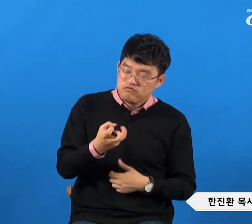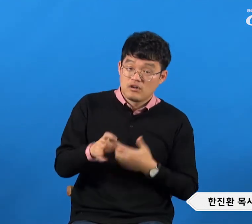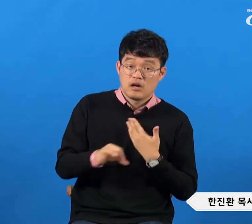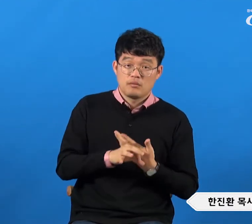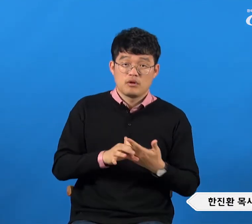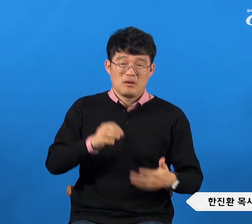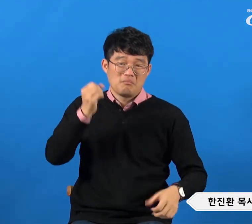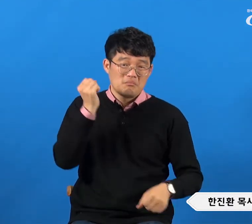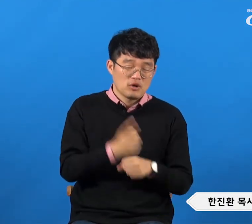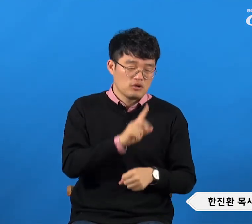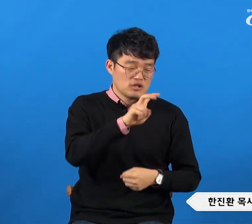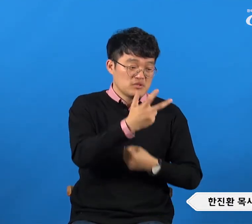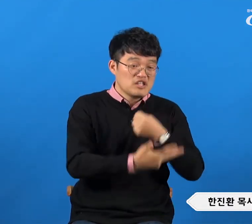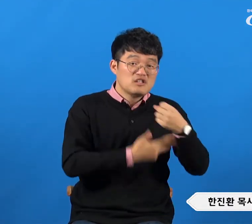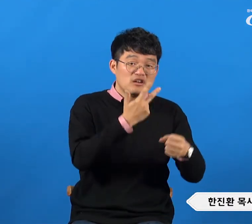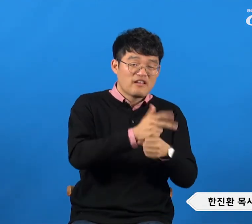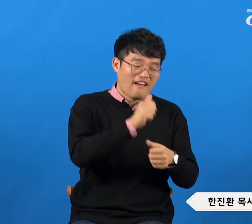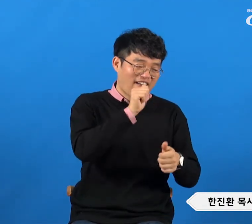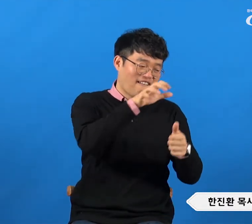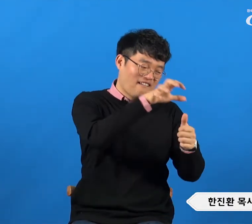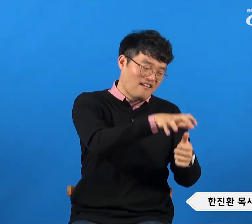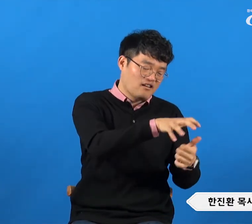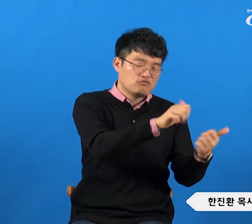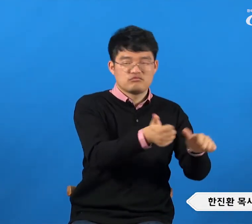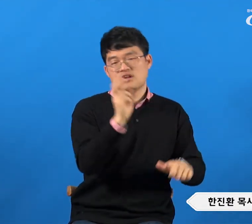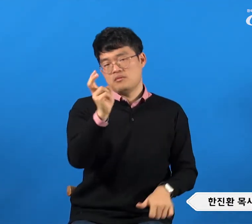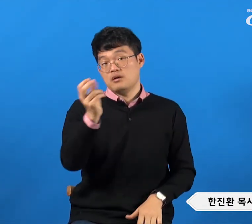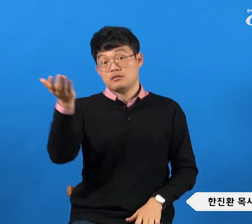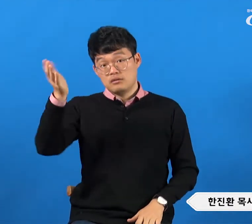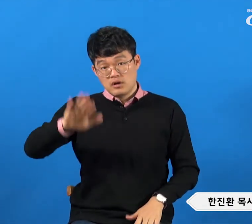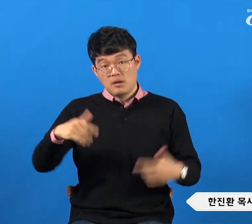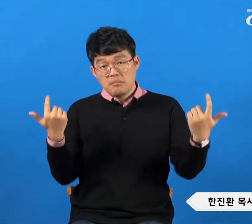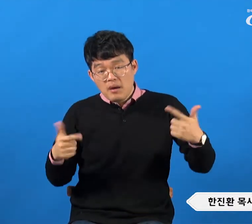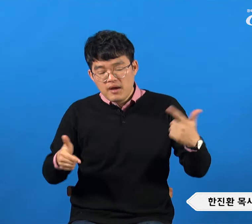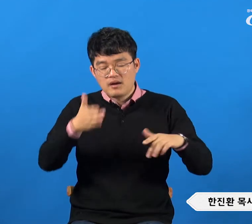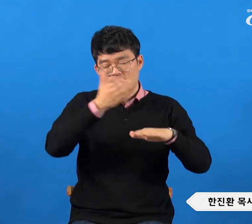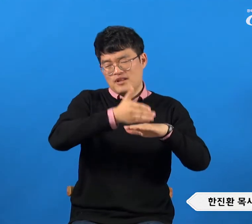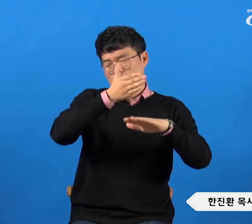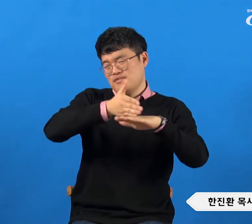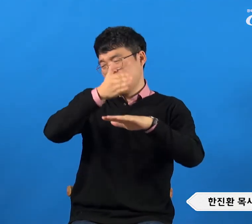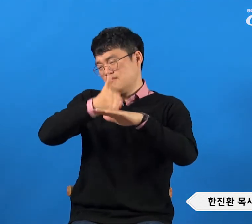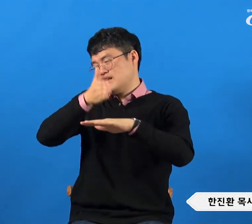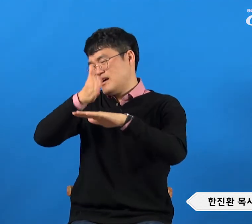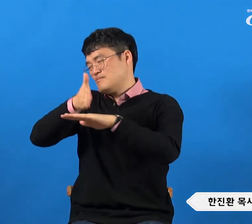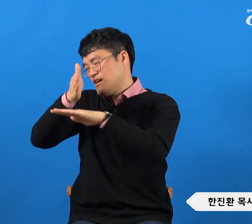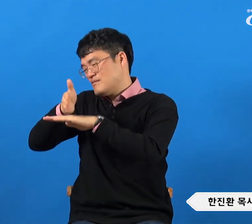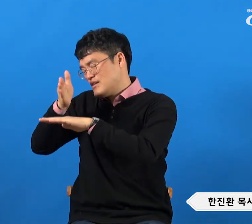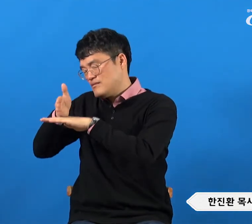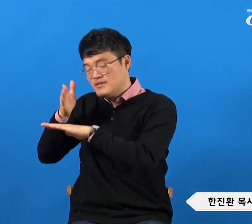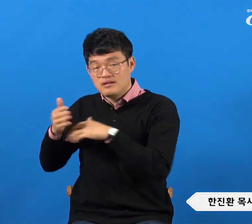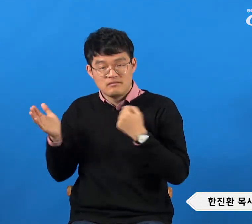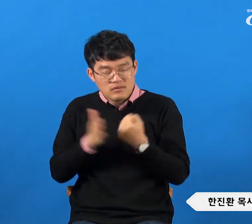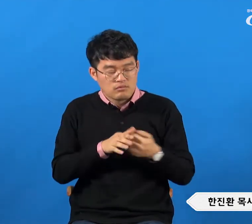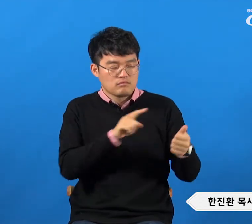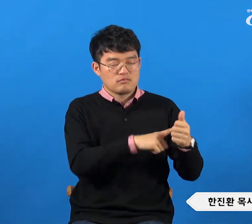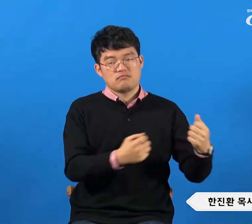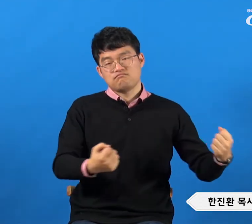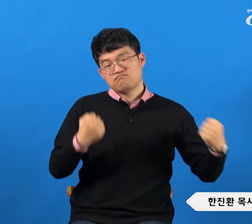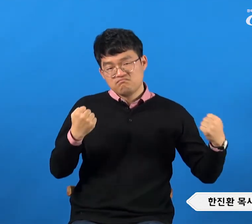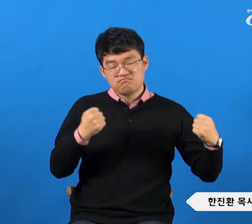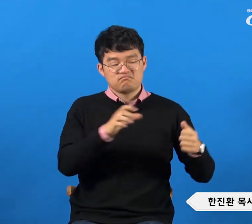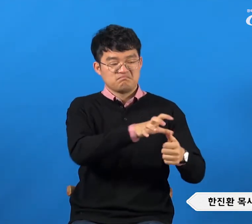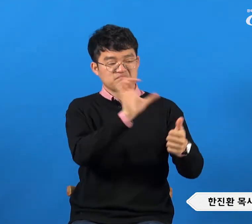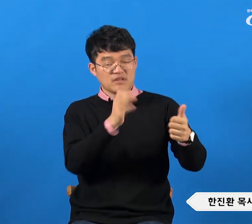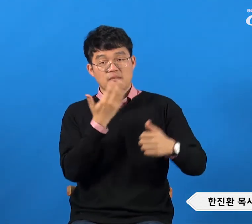매일매일 감사하고 감사하고 또 감사하고 감사가 그를 살려낸 것입니다.